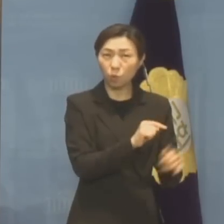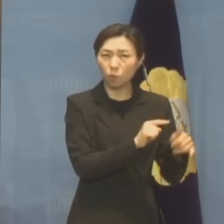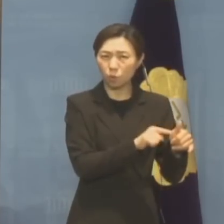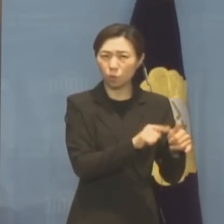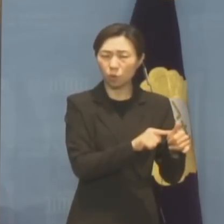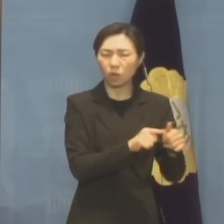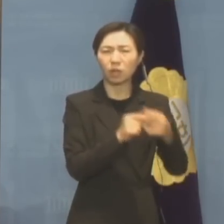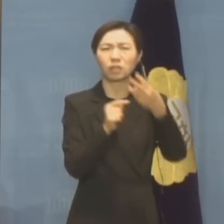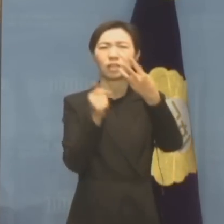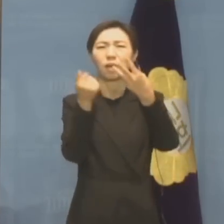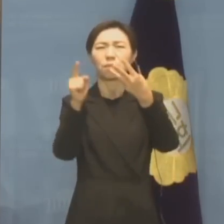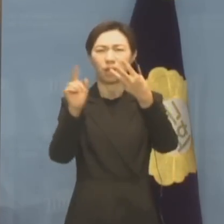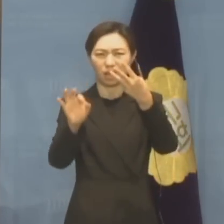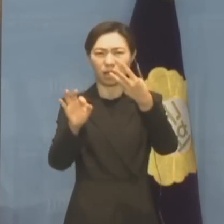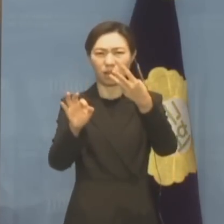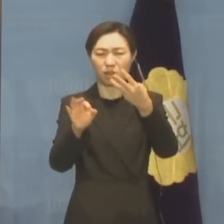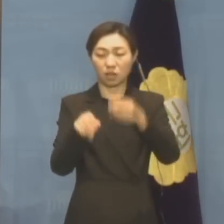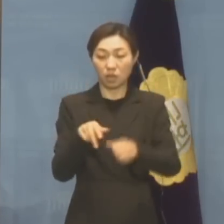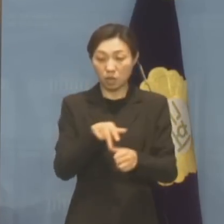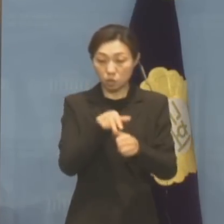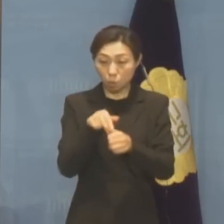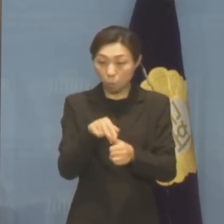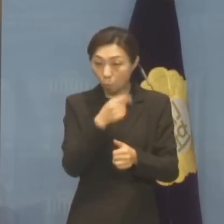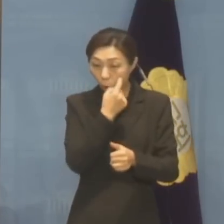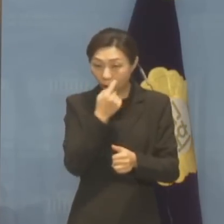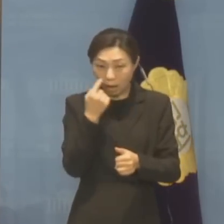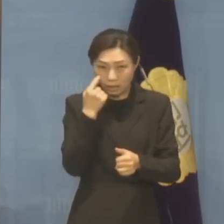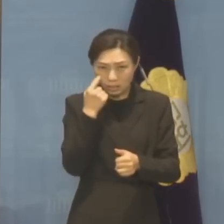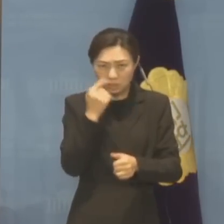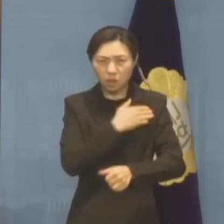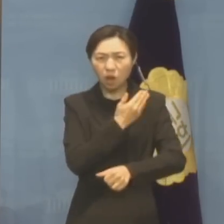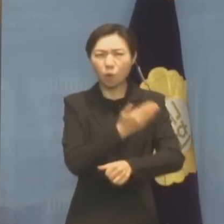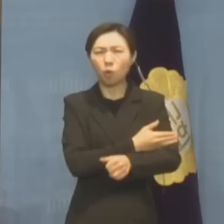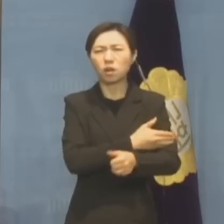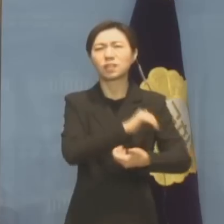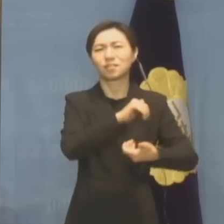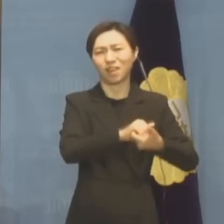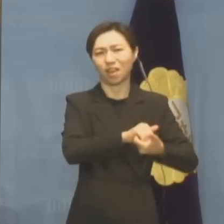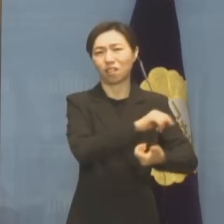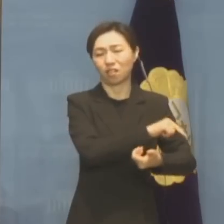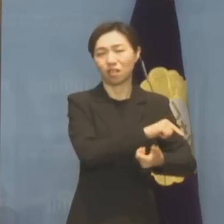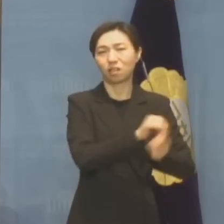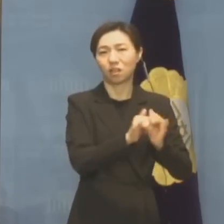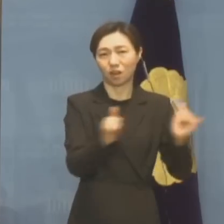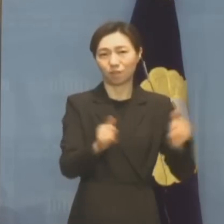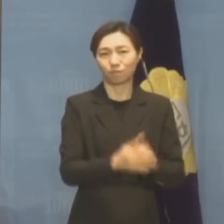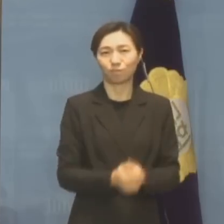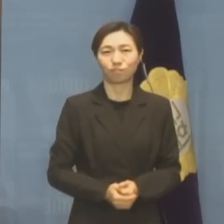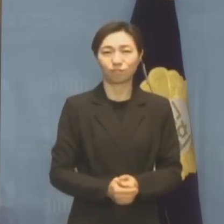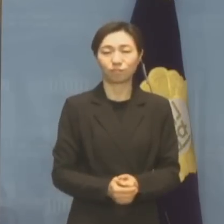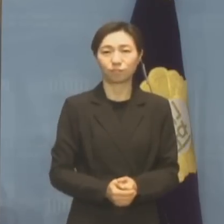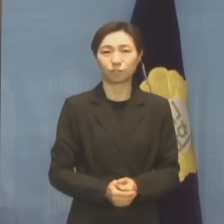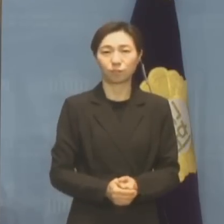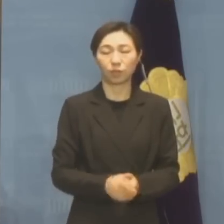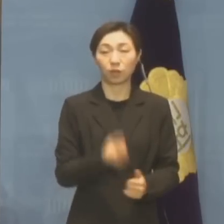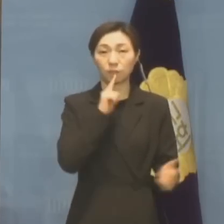사망 신원조사 제한사항에 해당된다고 저희는 보고 있습니다. 이상입니다.